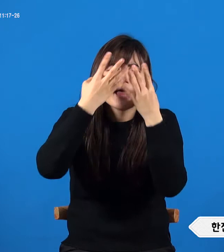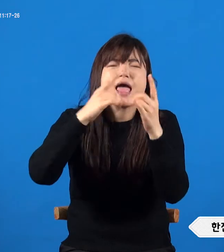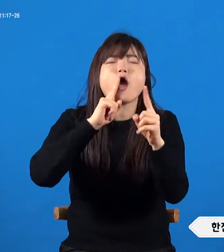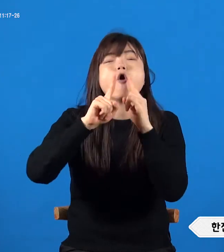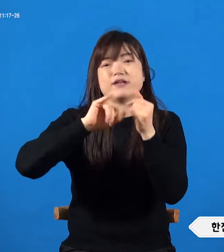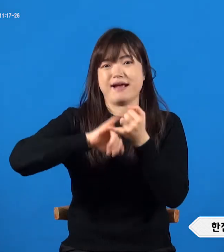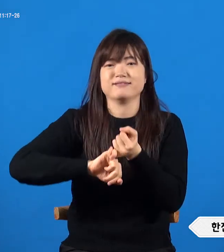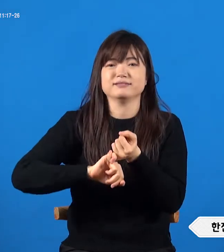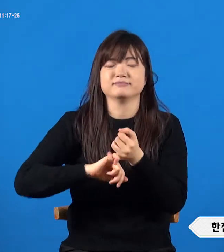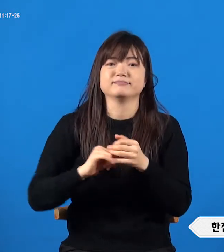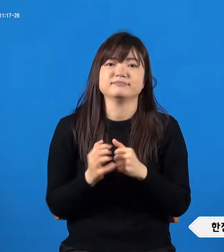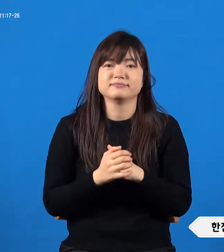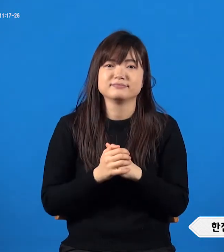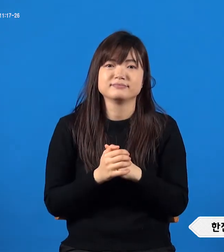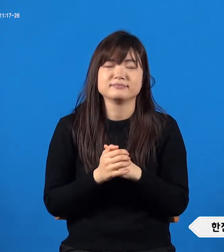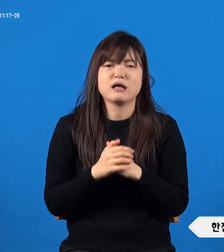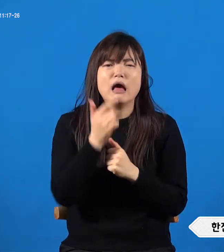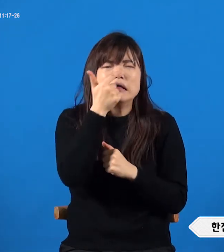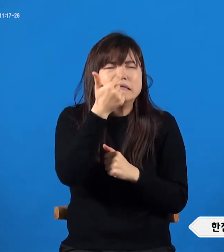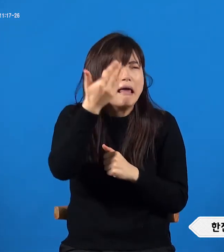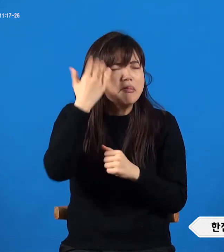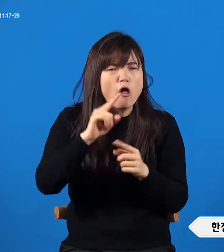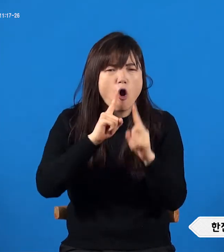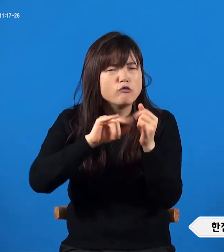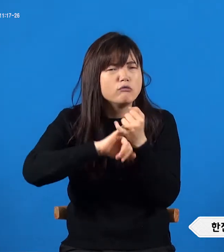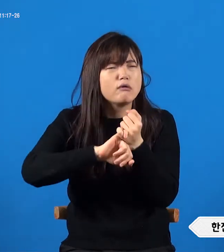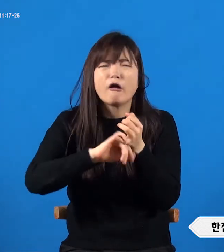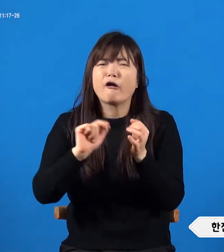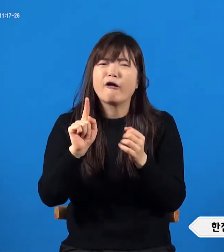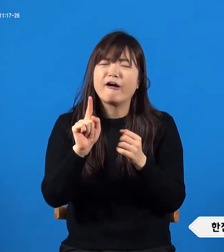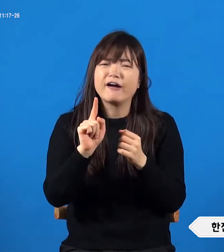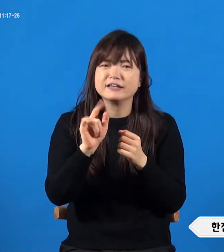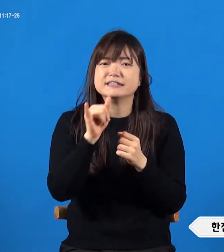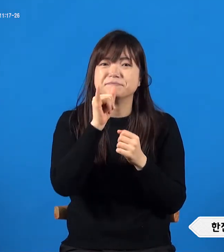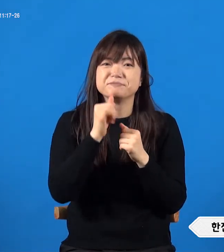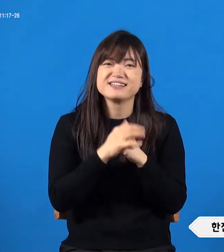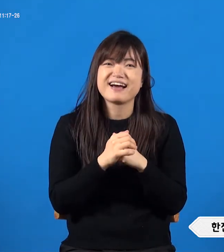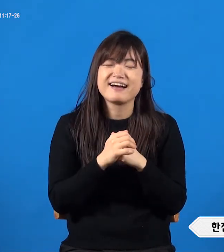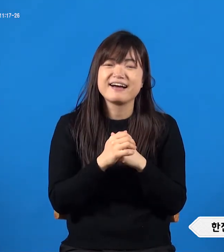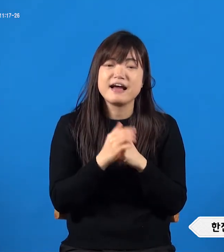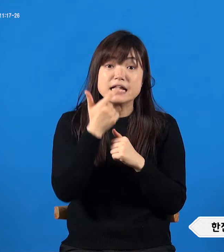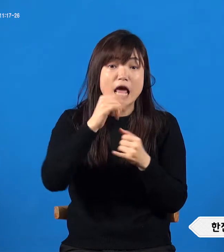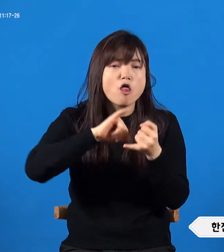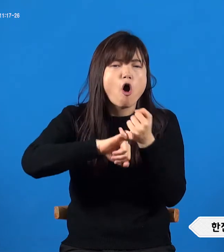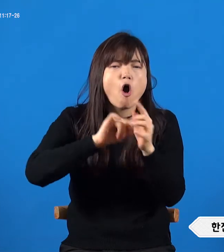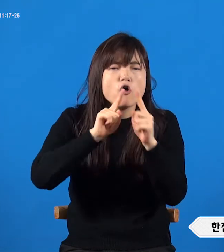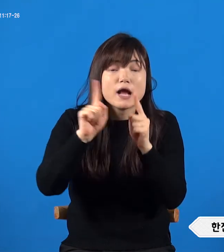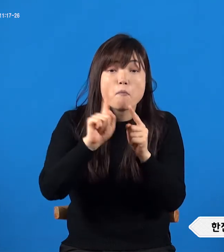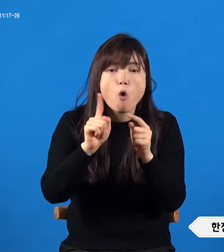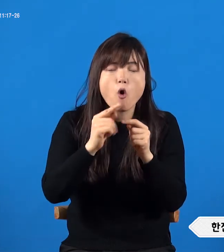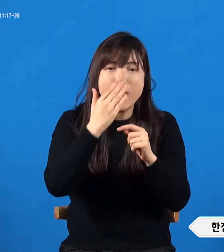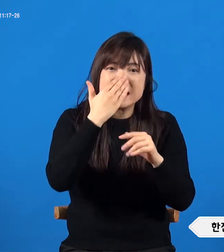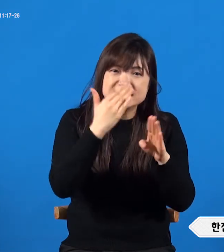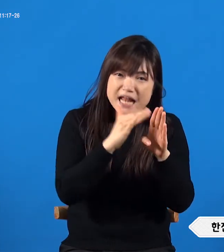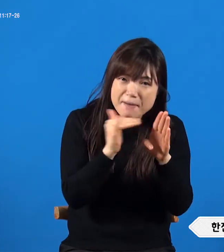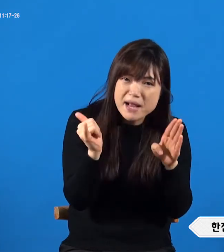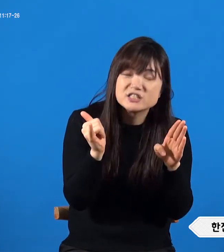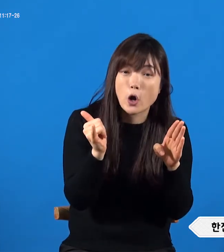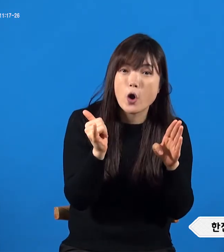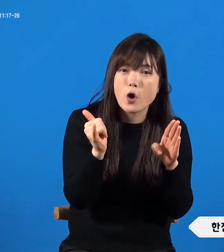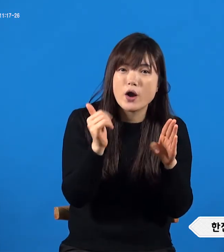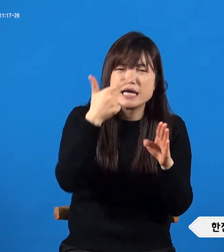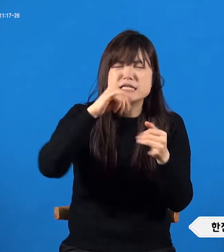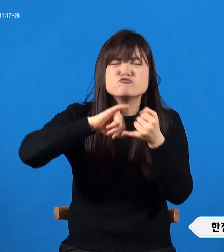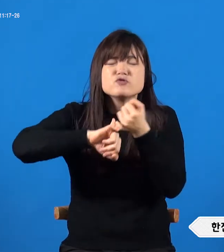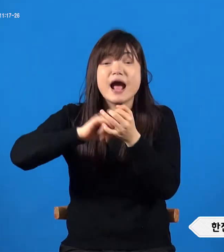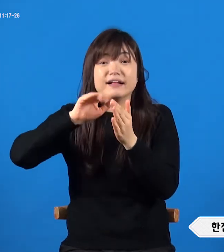새 언약이라고 합니다. 그럼 옛 언약도 있다는 말이죠. 옛 언약은 하나님께서 구약의